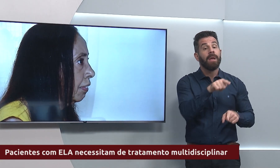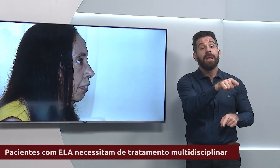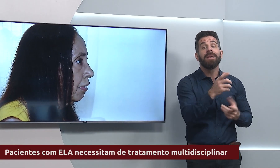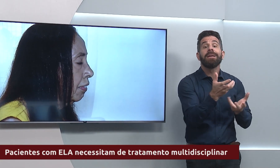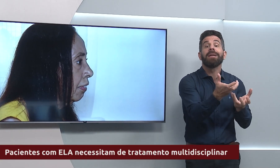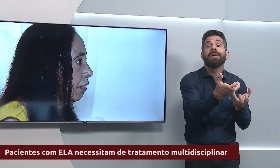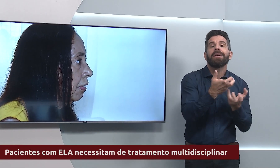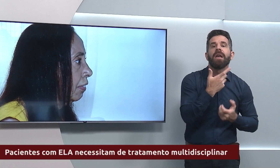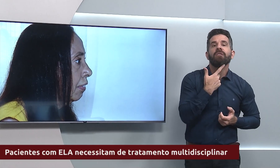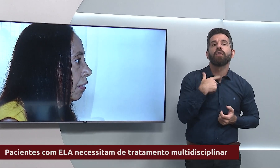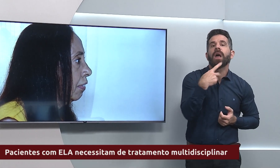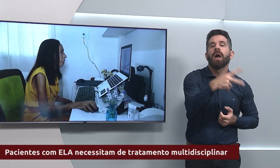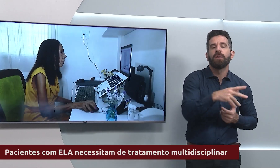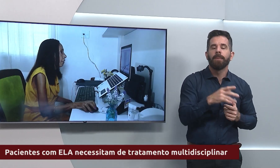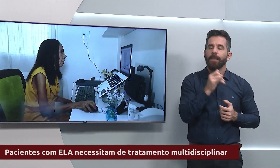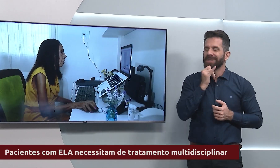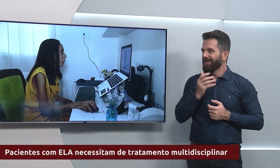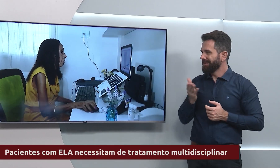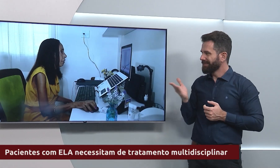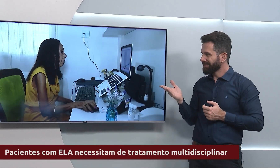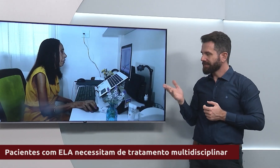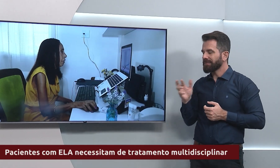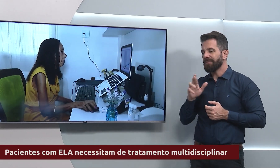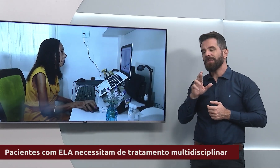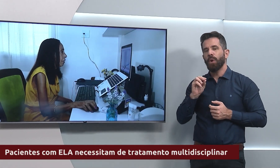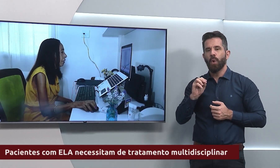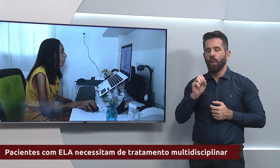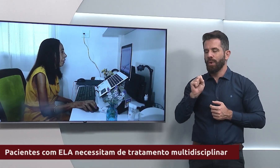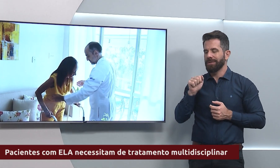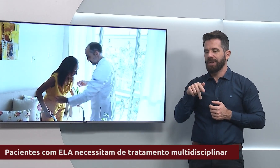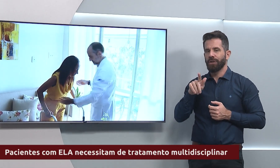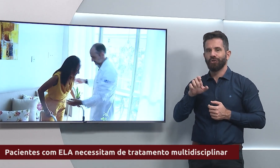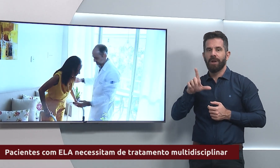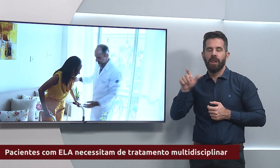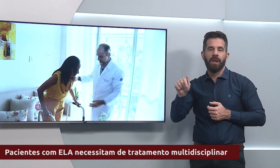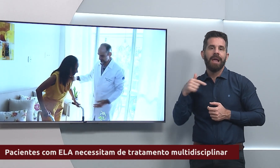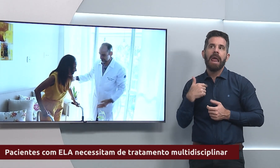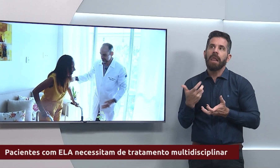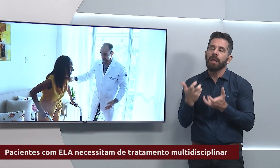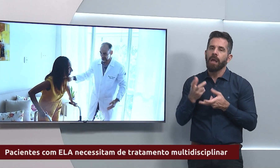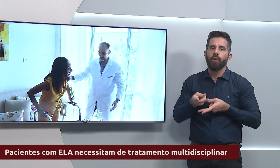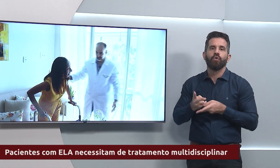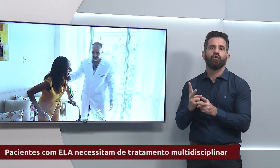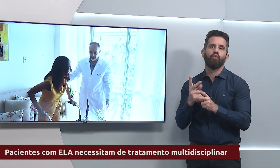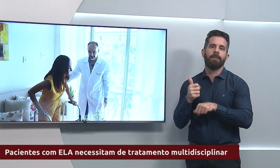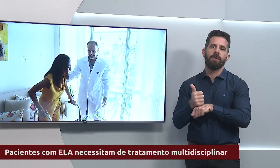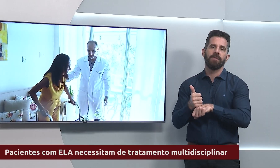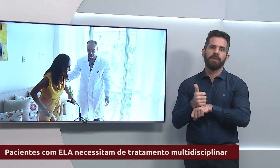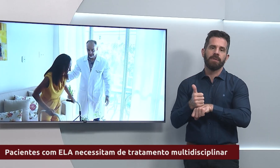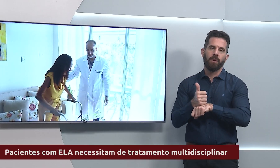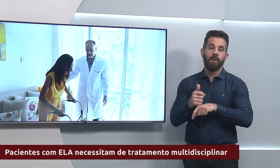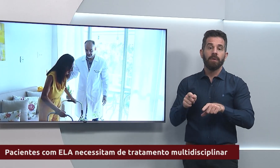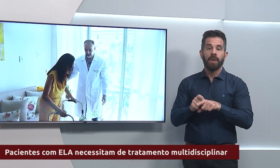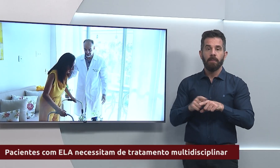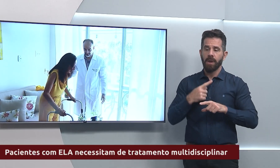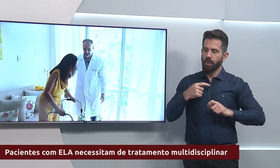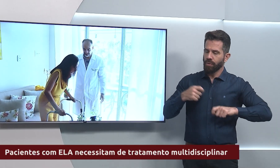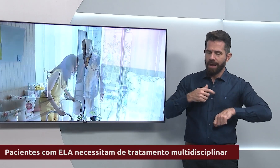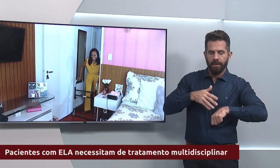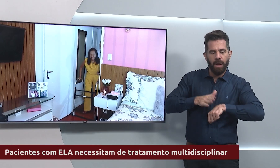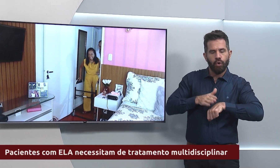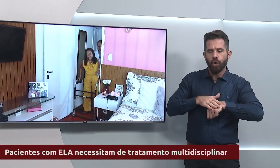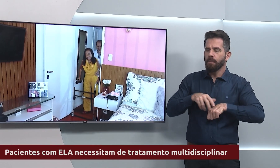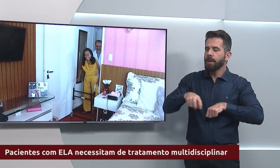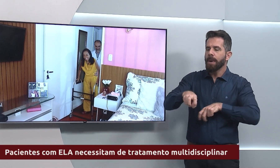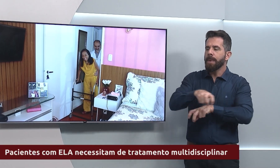da Rosângela, por exemplo, ela ter a manutenção da sua profissão, ela conseguir ter autonomia dentro da residência. Então, o nosso